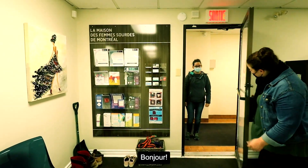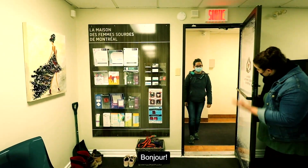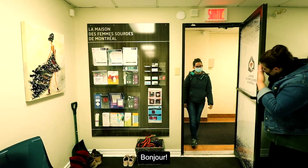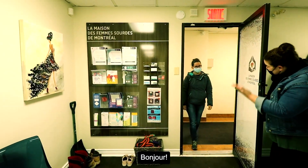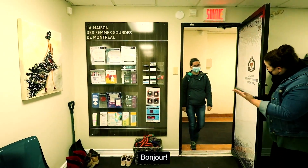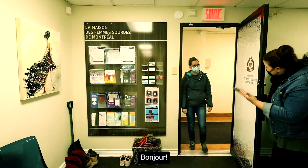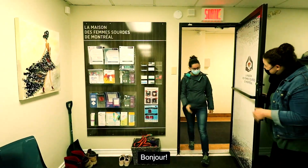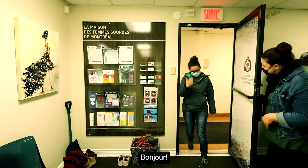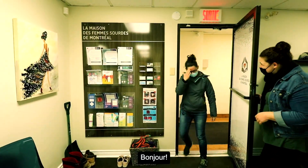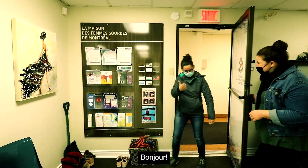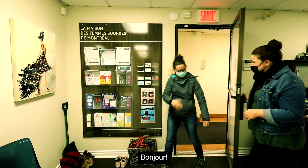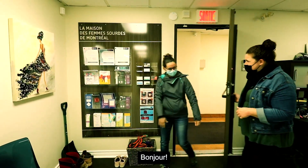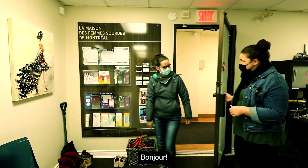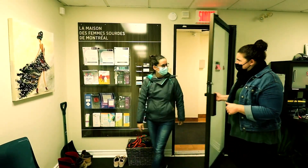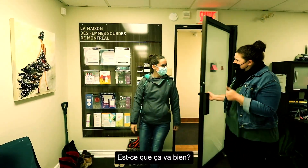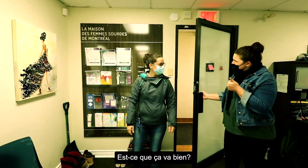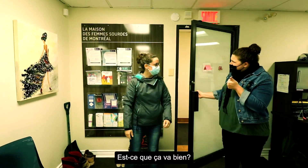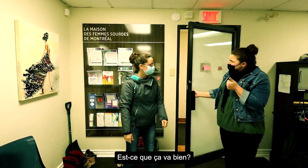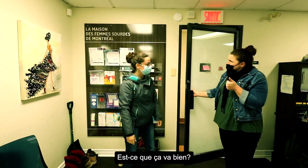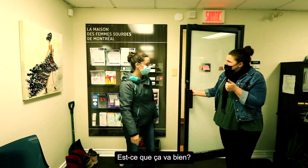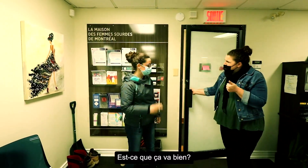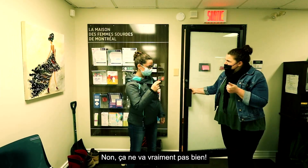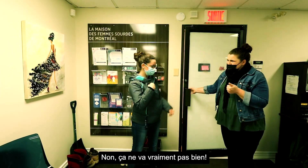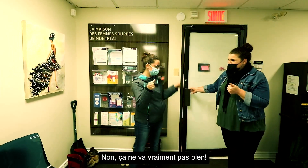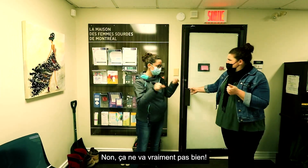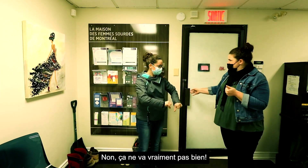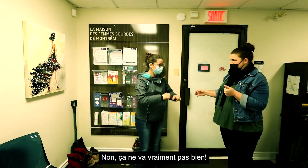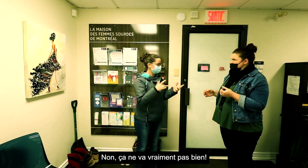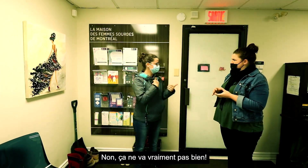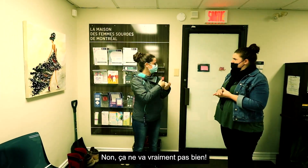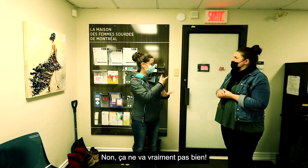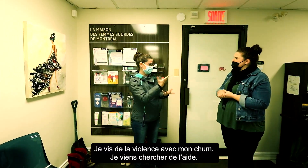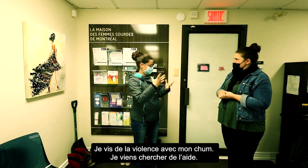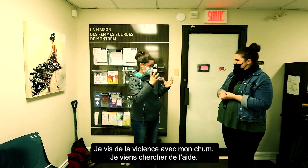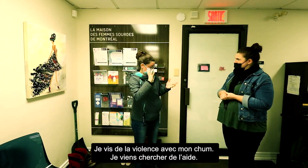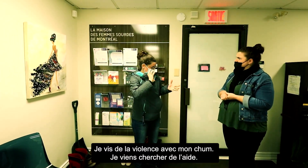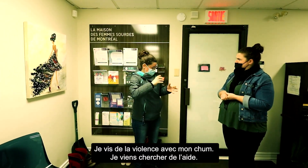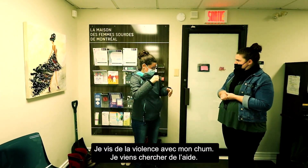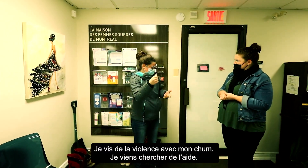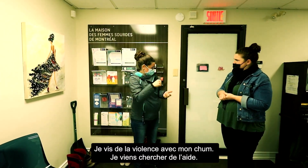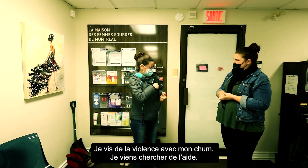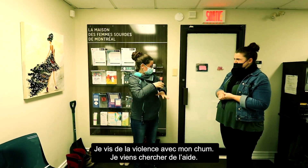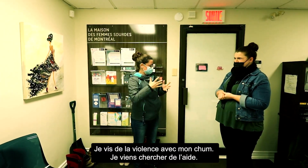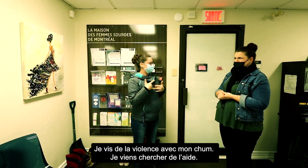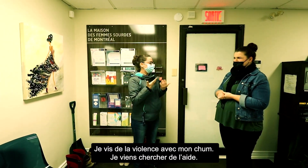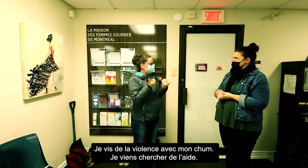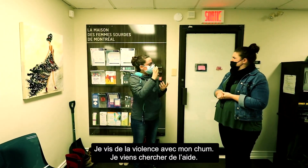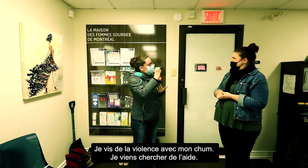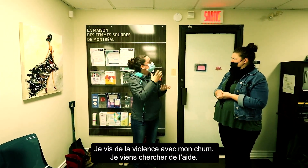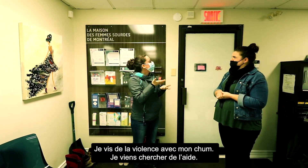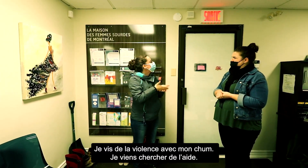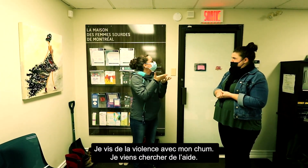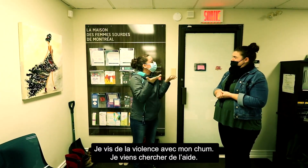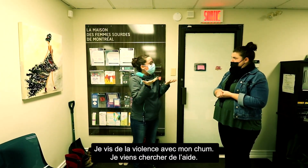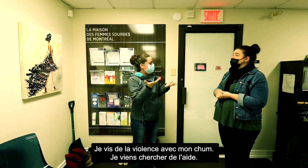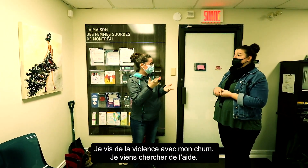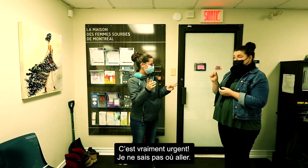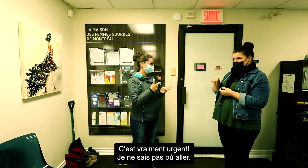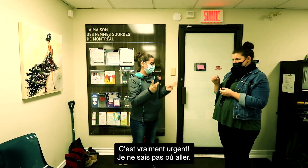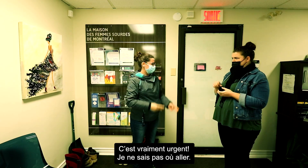Bonjour, salut. Ça va? Ah non, ça va vraiment pas bien, là. Je vis de la violence avec mon chum. J'ai vraiment besoin d'aide. C'est vraiment urgent, là. Je